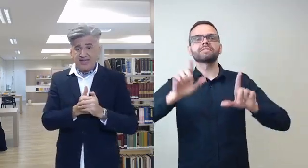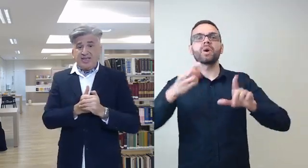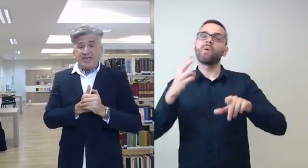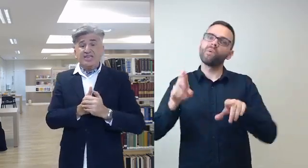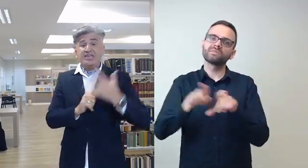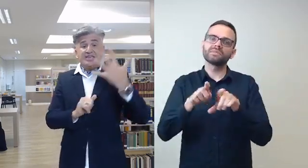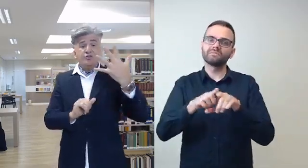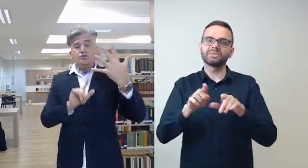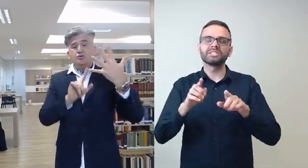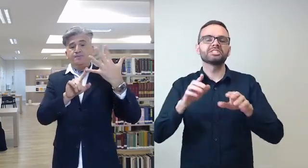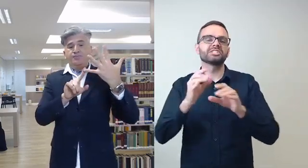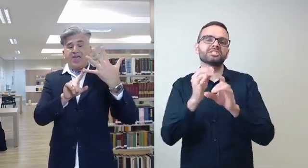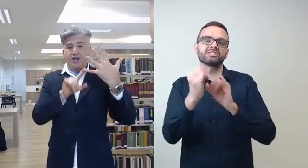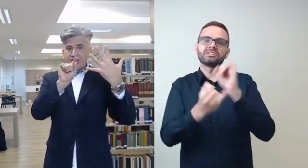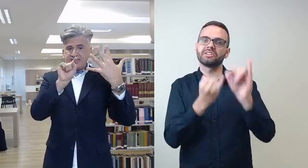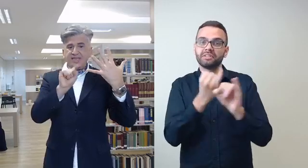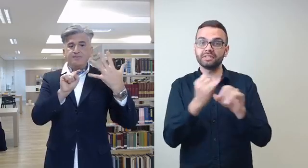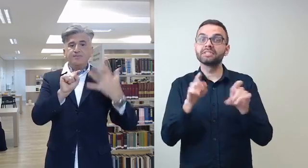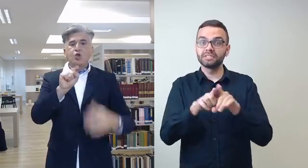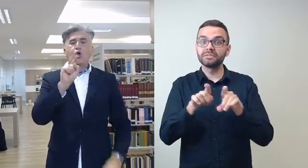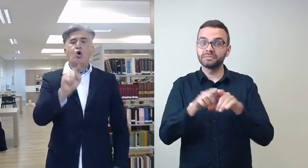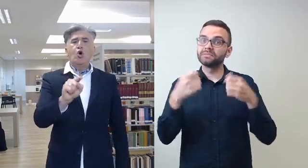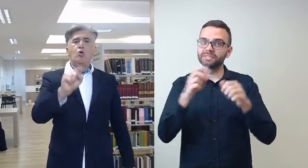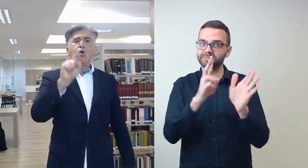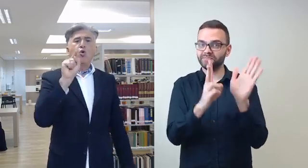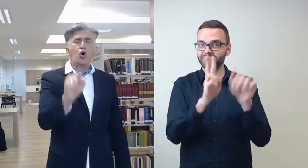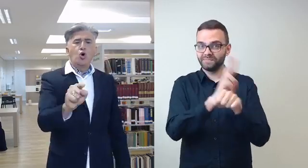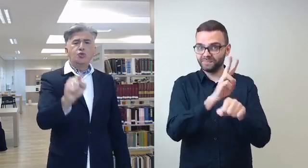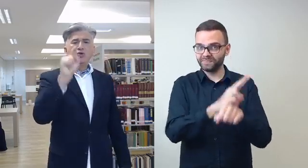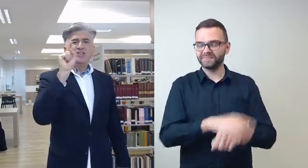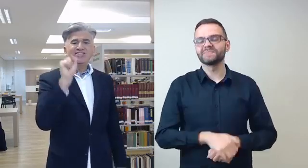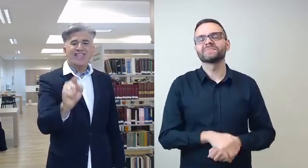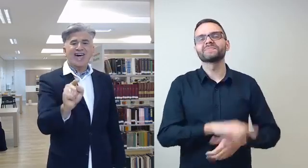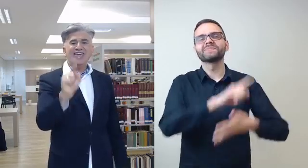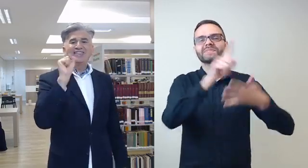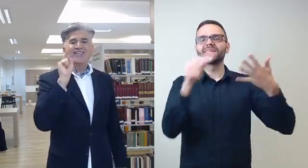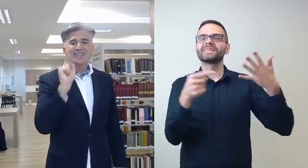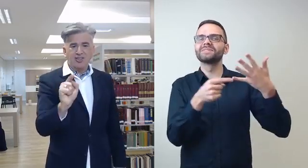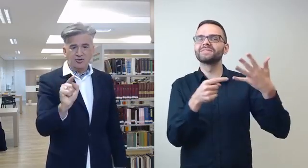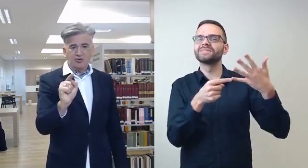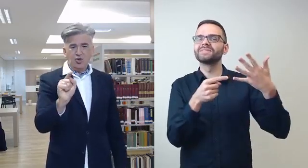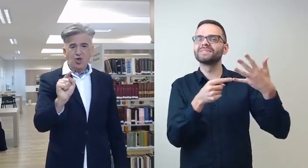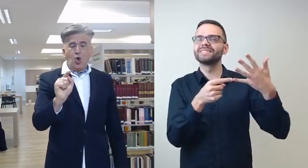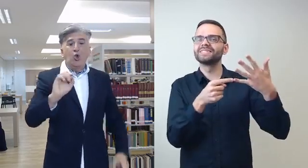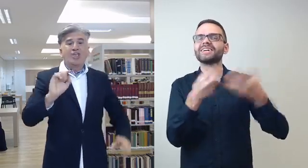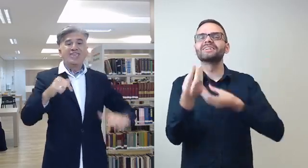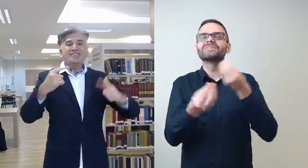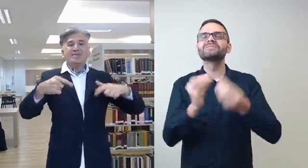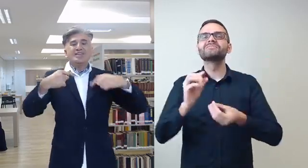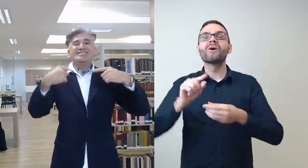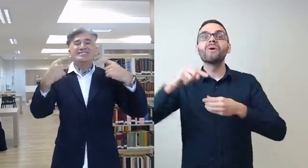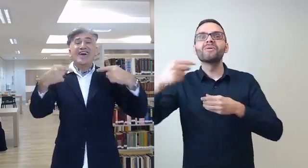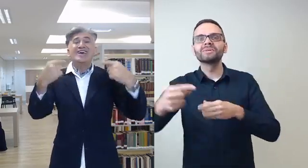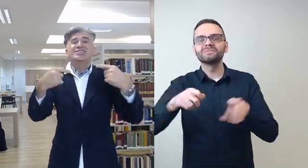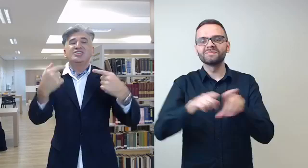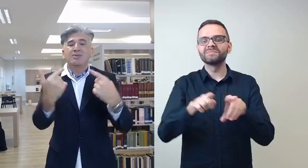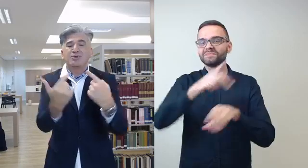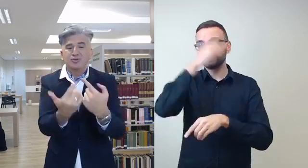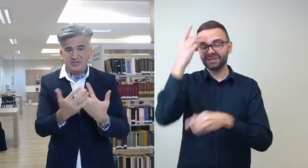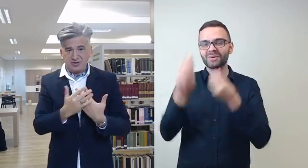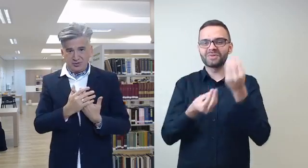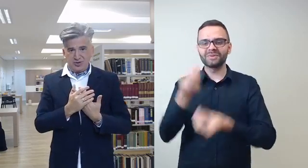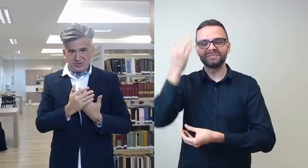feedback. E quinto, anota aí, como o outro está entendendo. O que essa mensagem